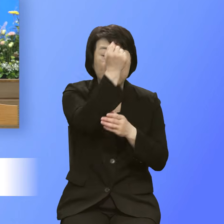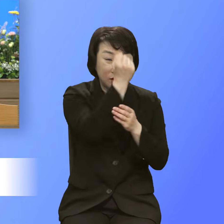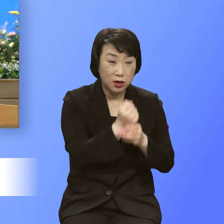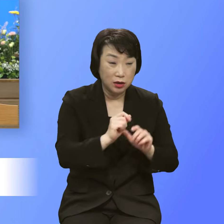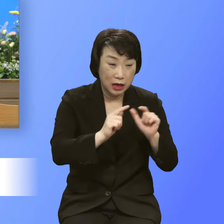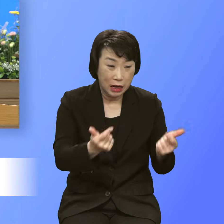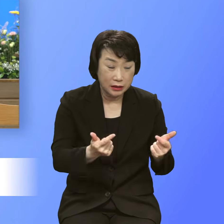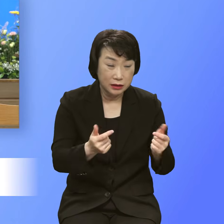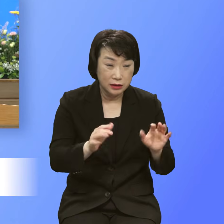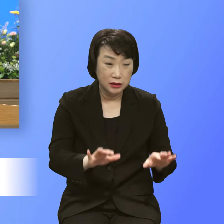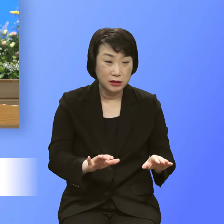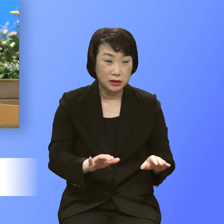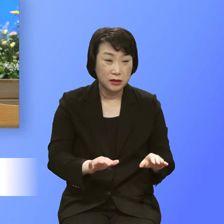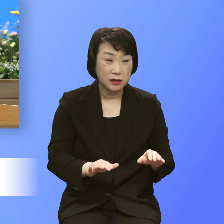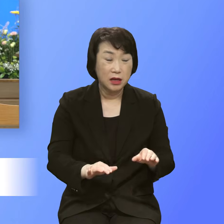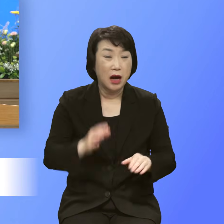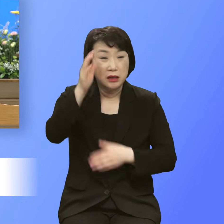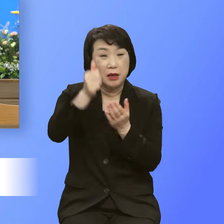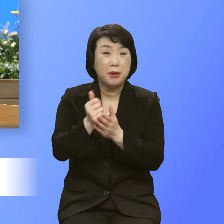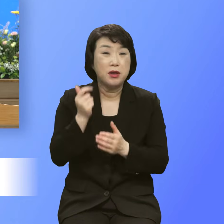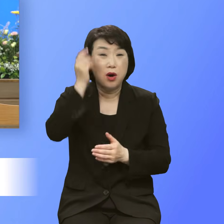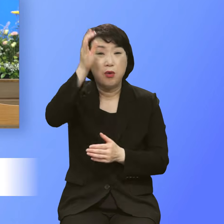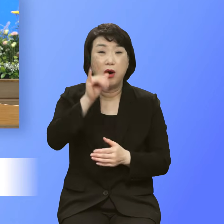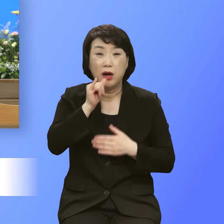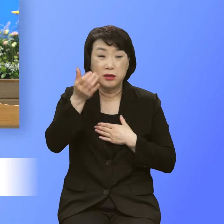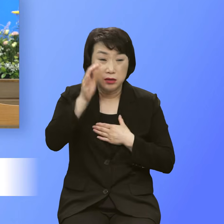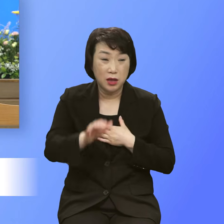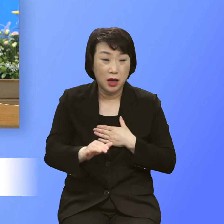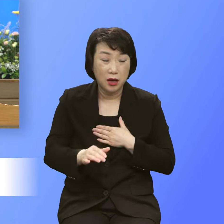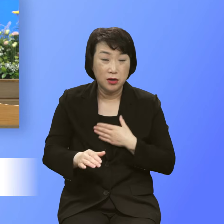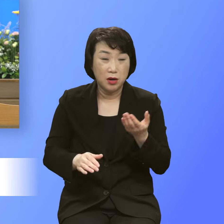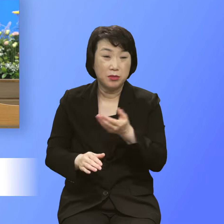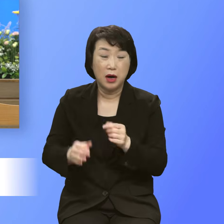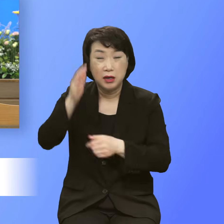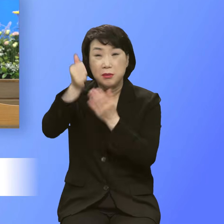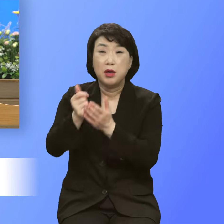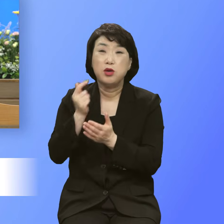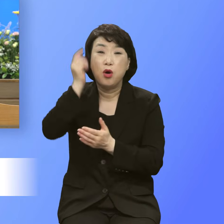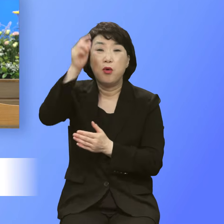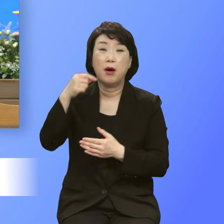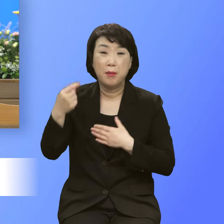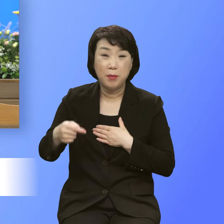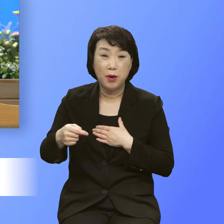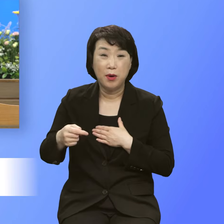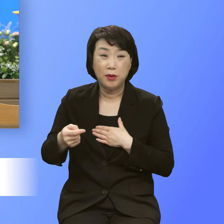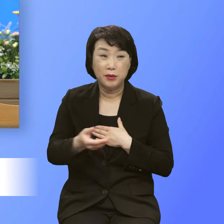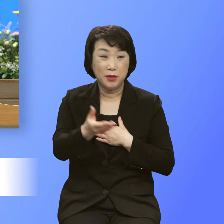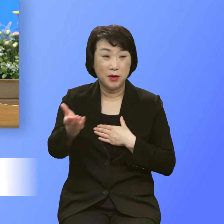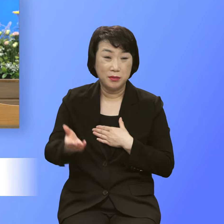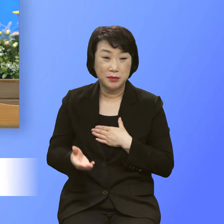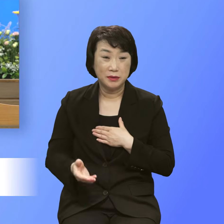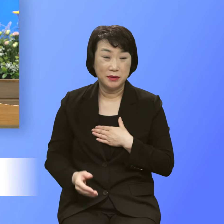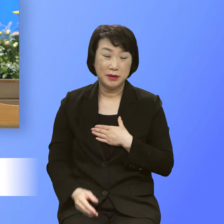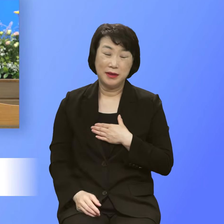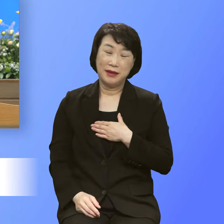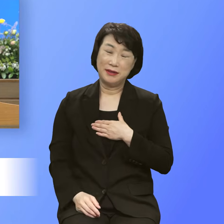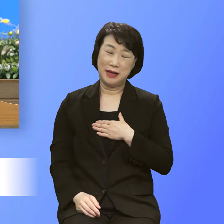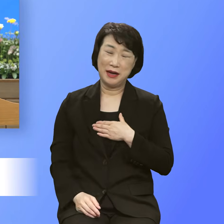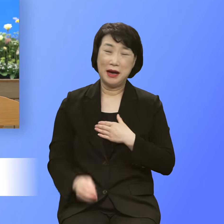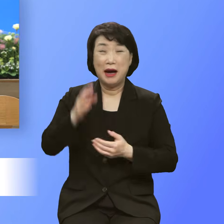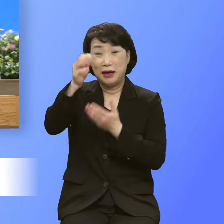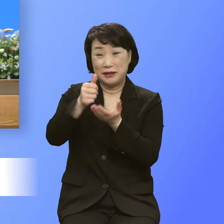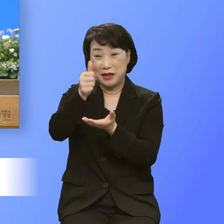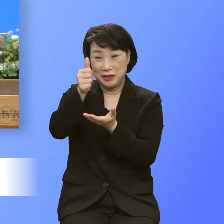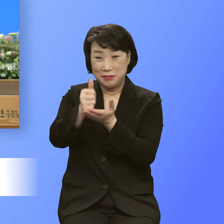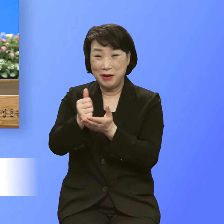썩어지지 않는 하나님의 영광을, 영광이 무슨 영광입니까? 응?